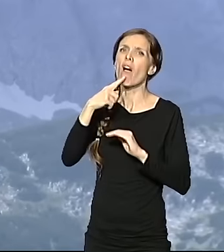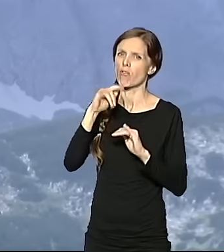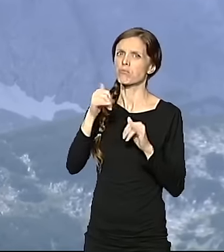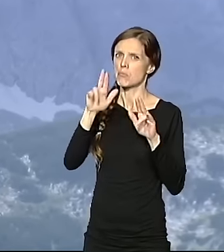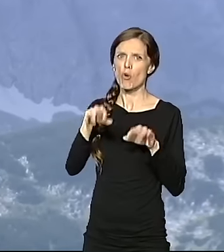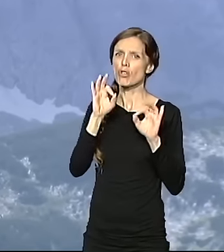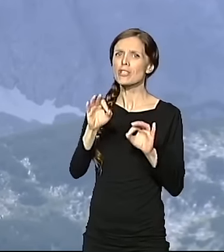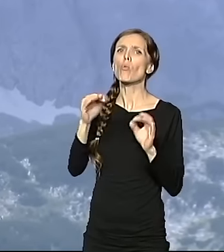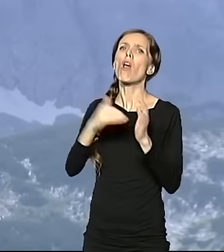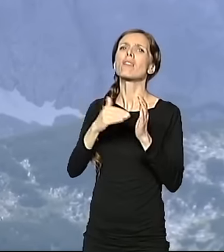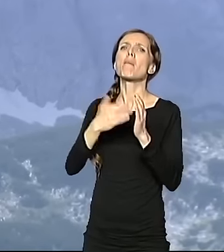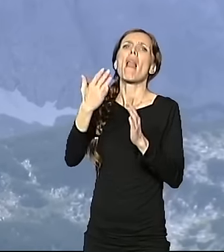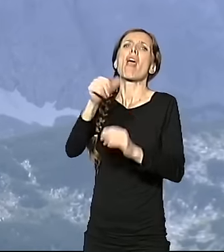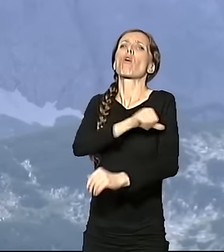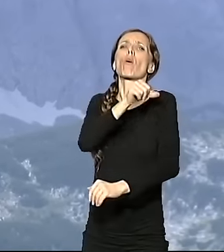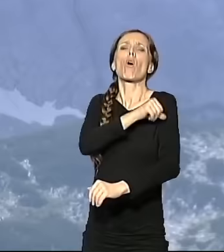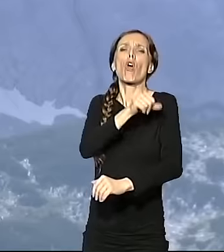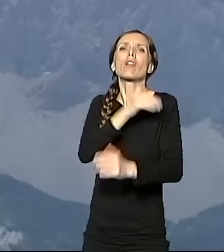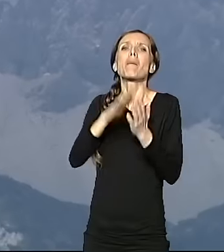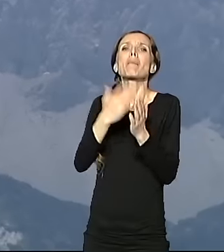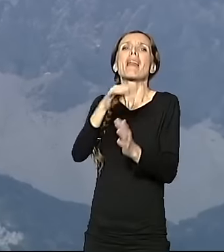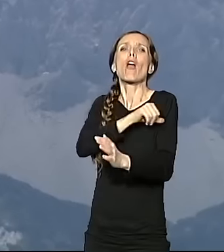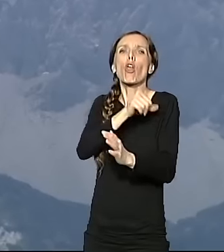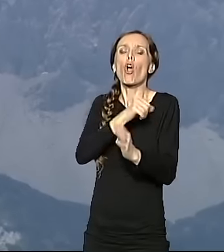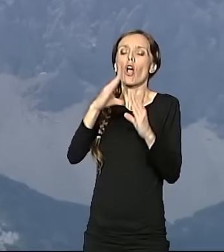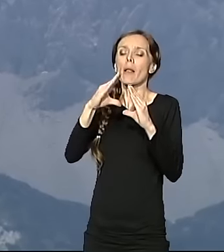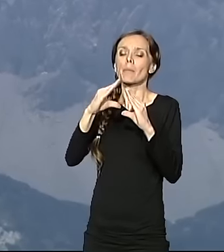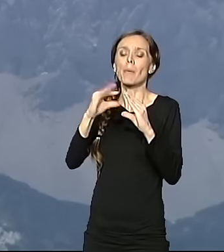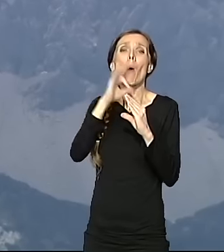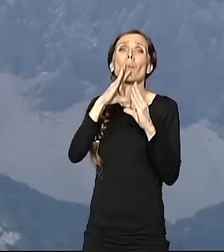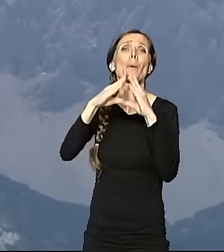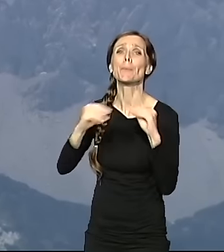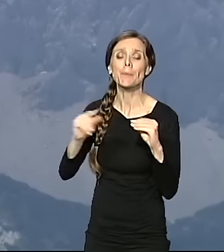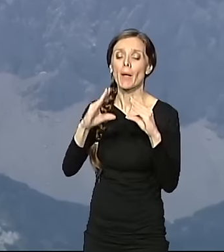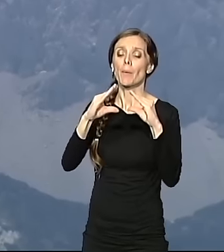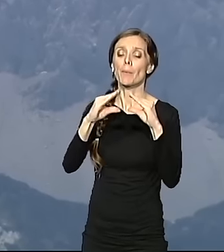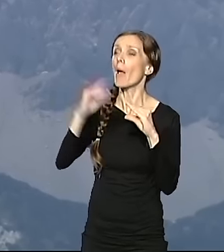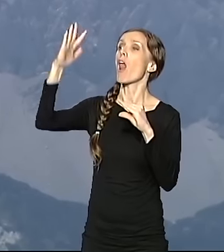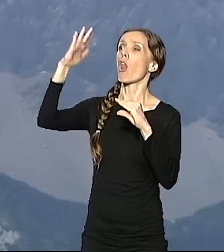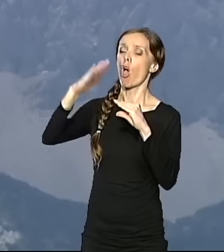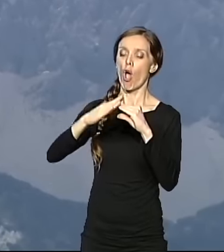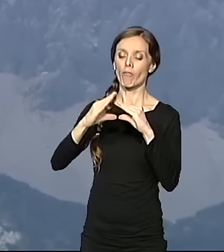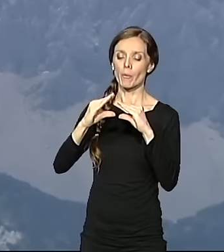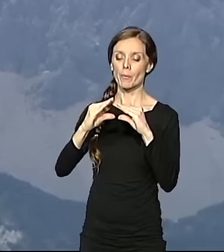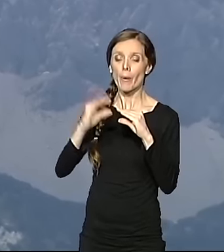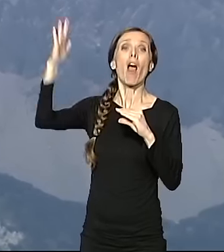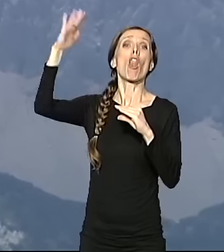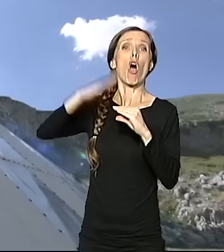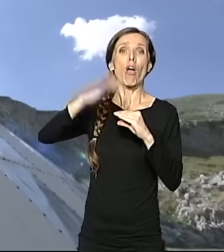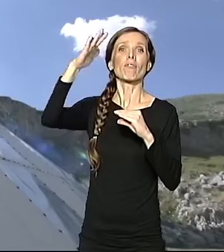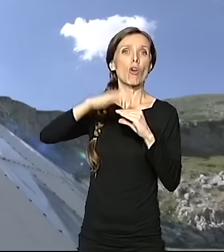godina. Koji znači više godina, oni se ne topi, dočeka novi snijeg tako godinama i crva se.